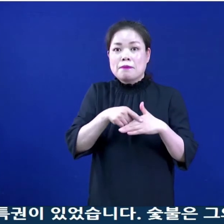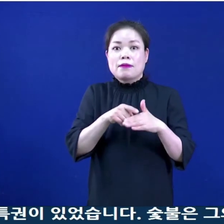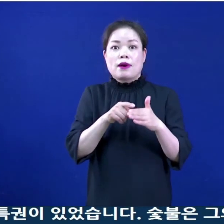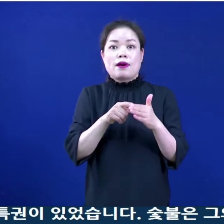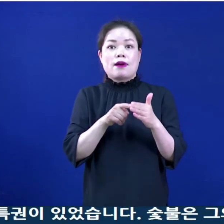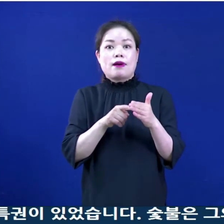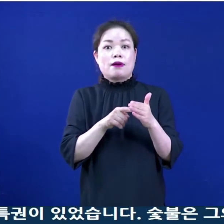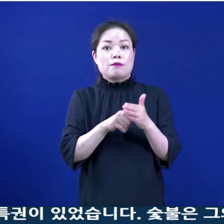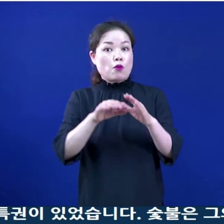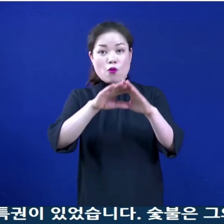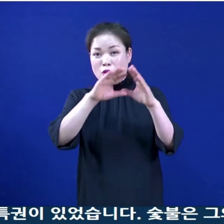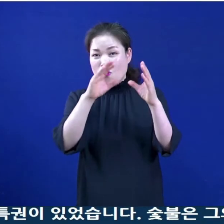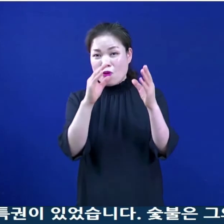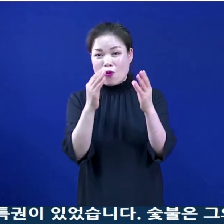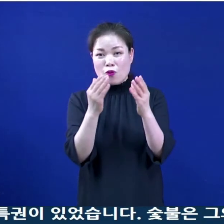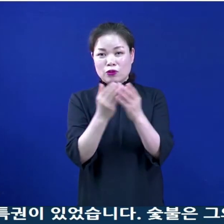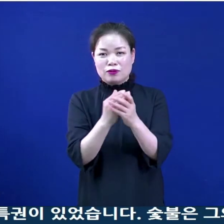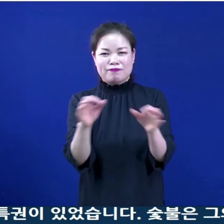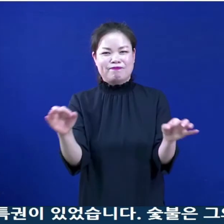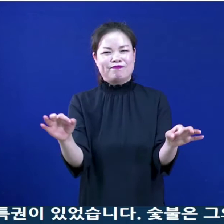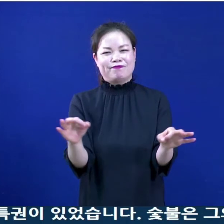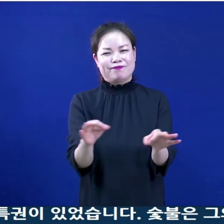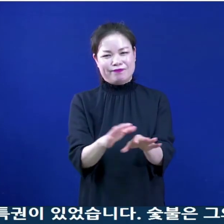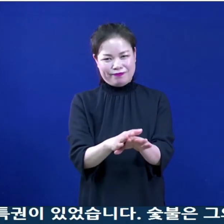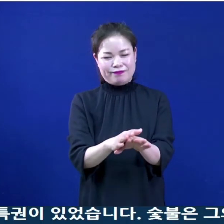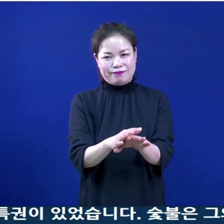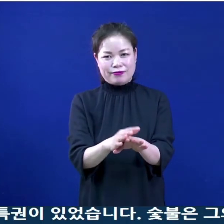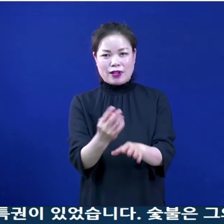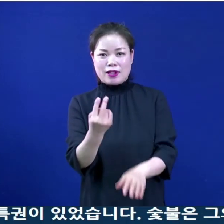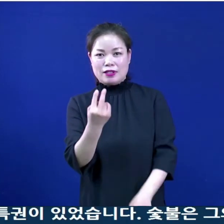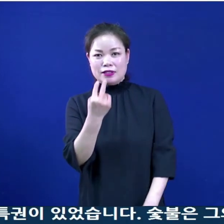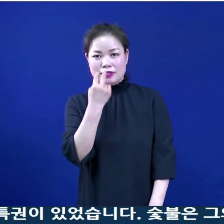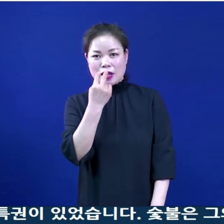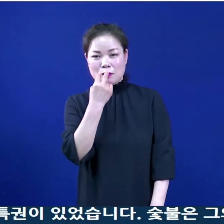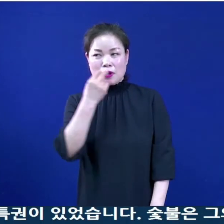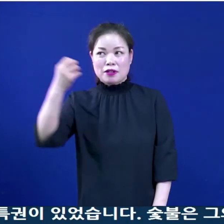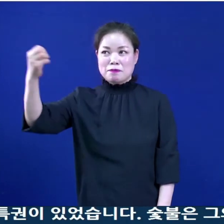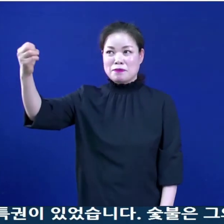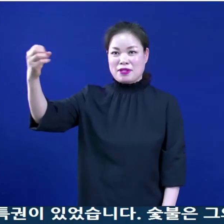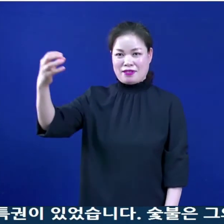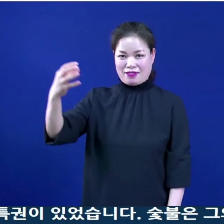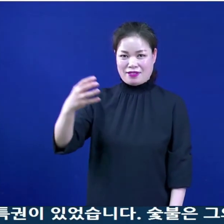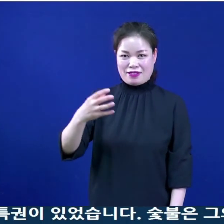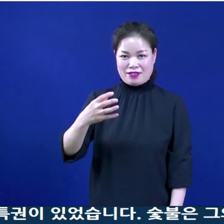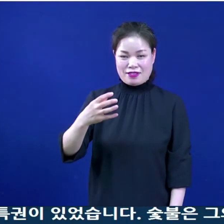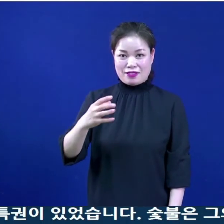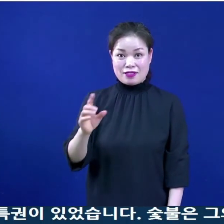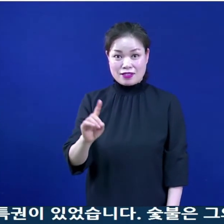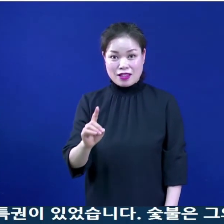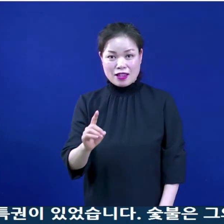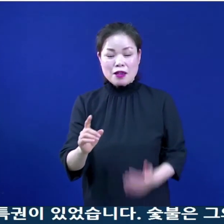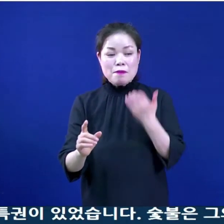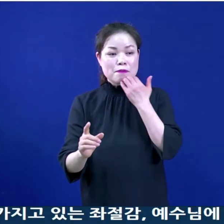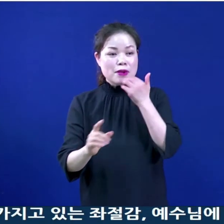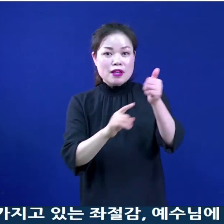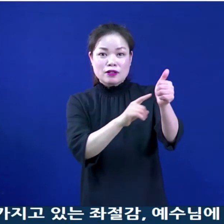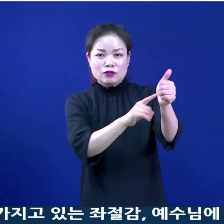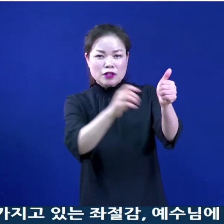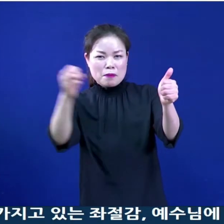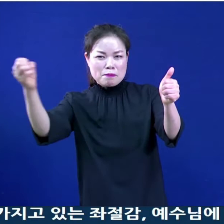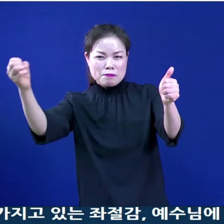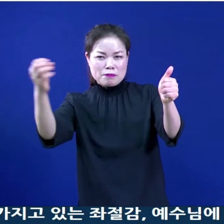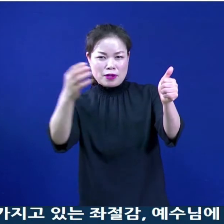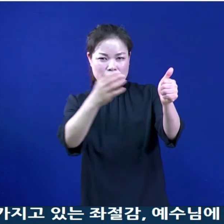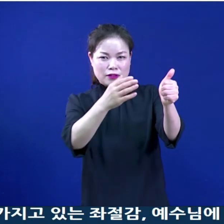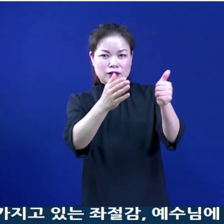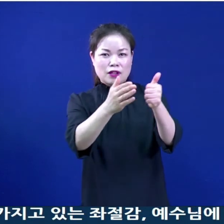다 녹이는 불빛이 된 거죠. 생명이 비쳤다는 것입니다. 그 빛이 베드로에게